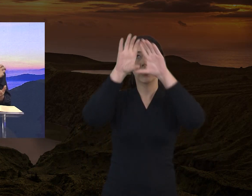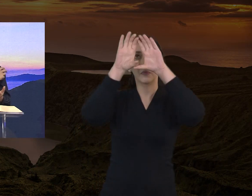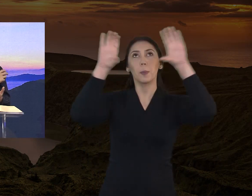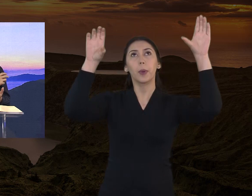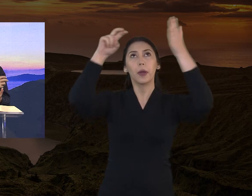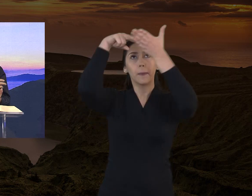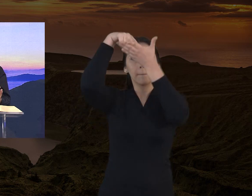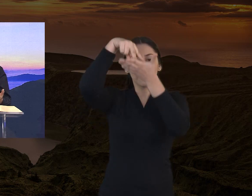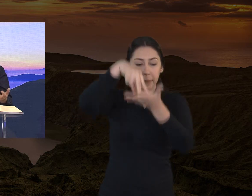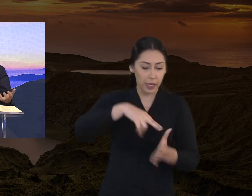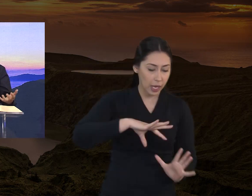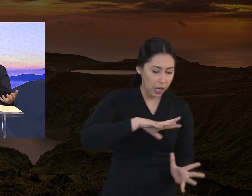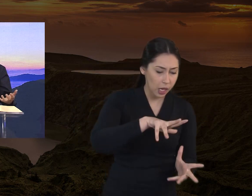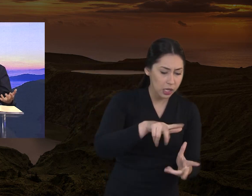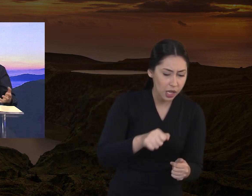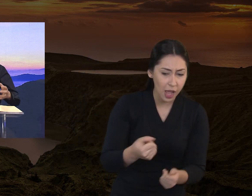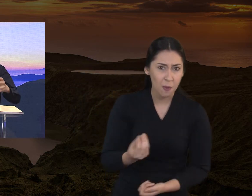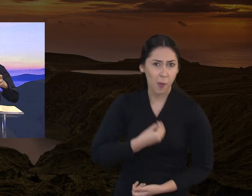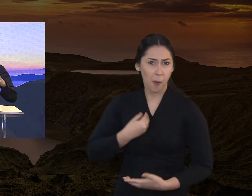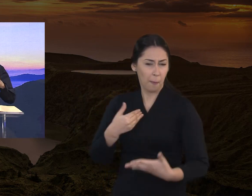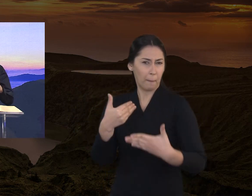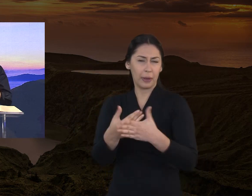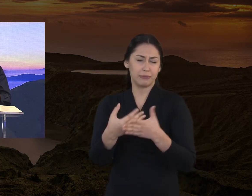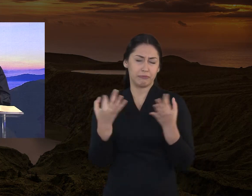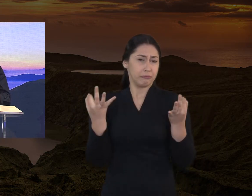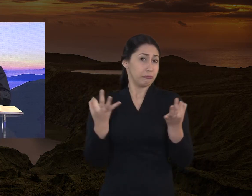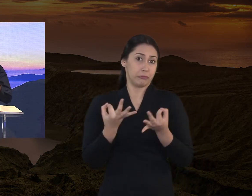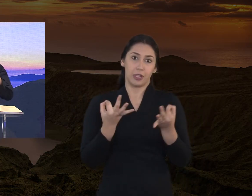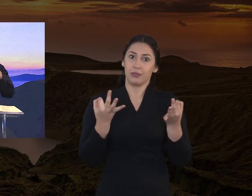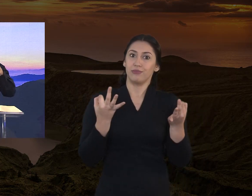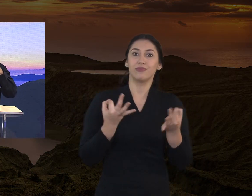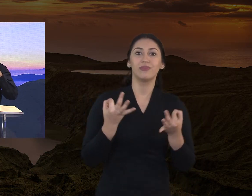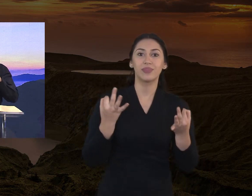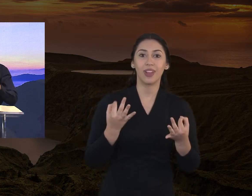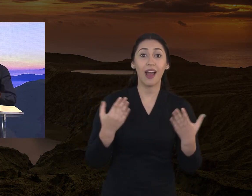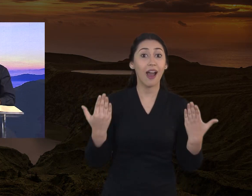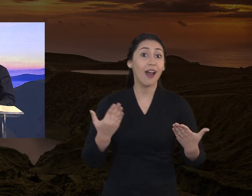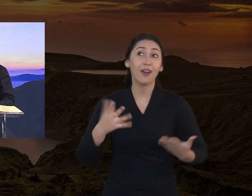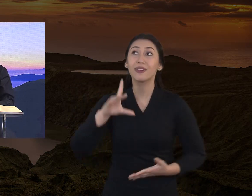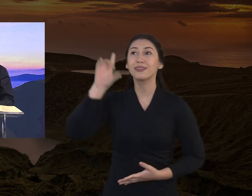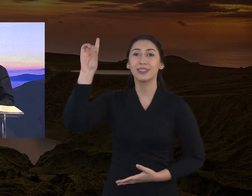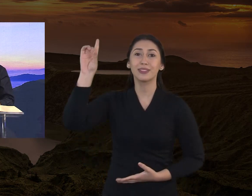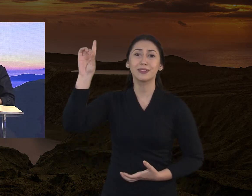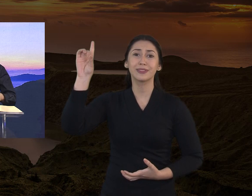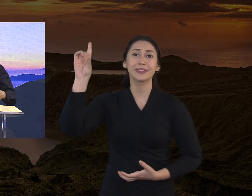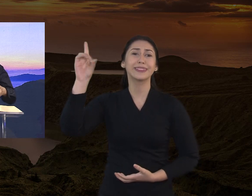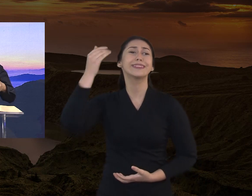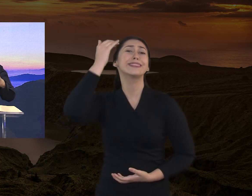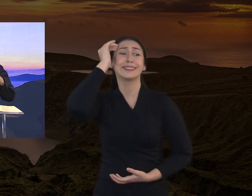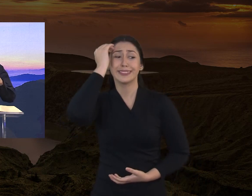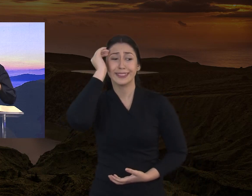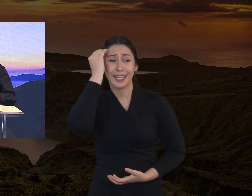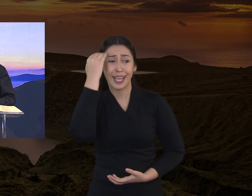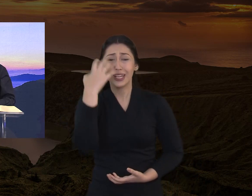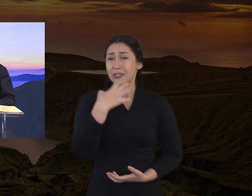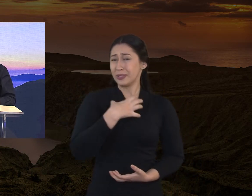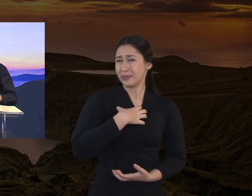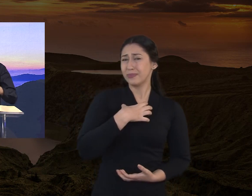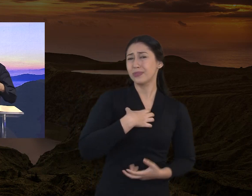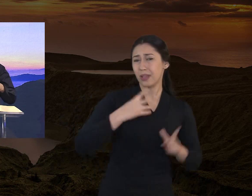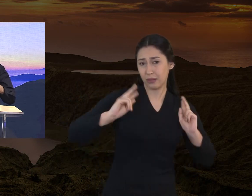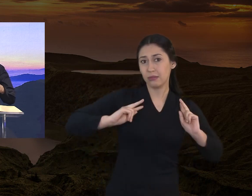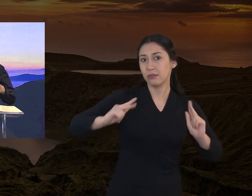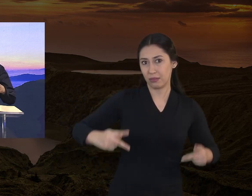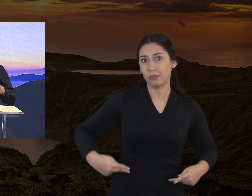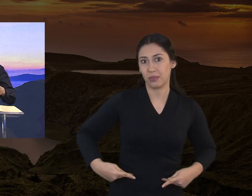de uma maneira perfeita, para Deus poder tomar conhecimento da natureza humana, que é a criação.